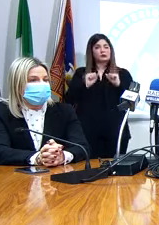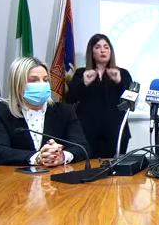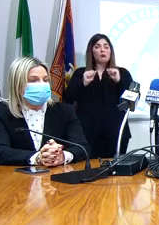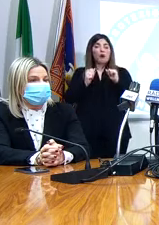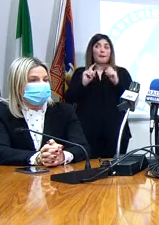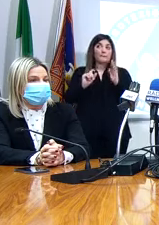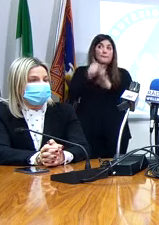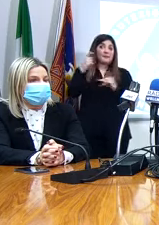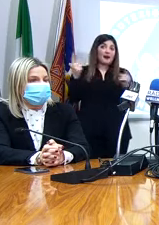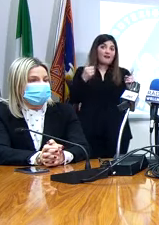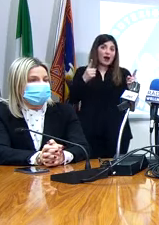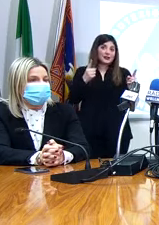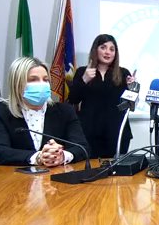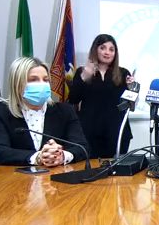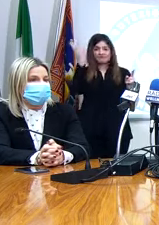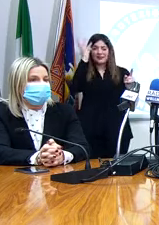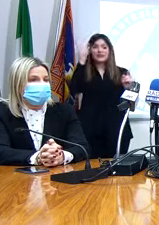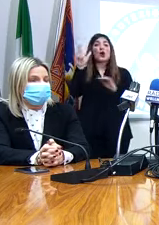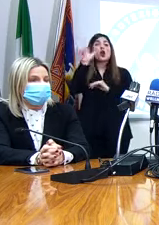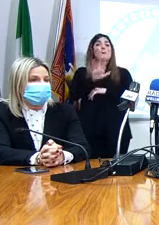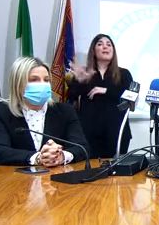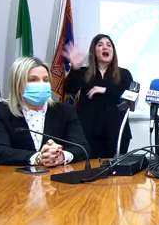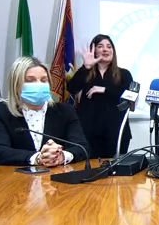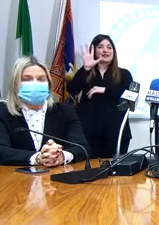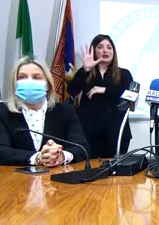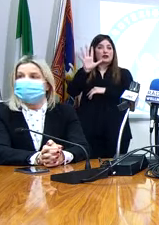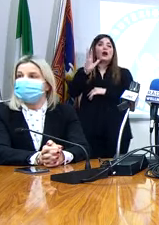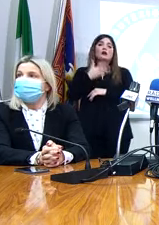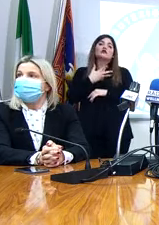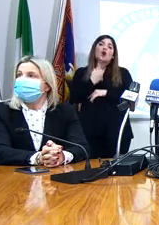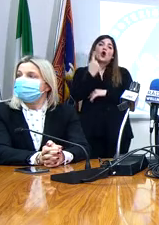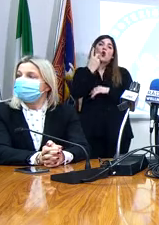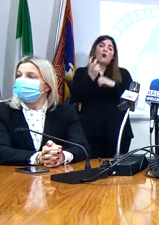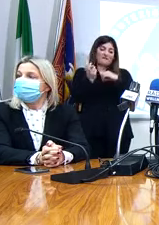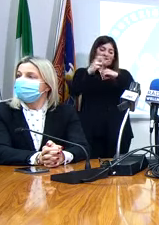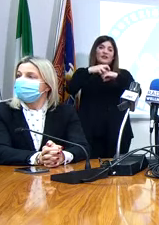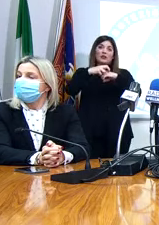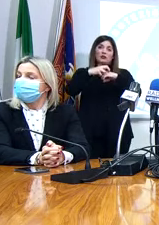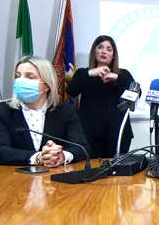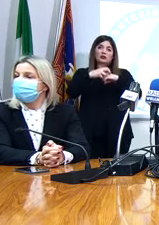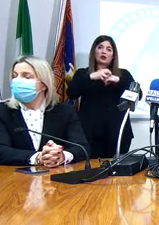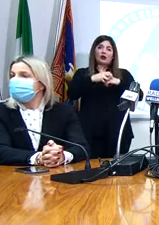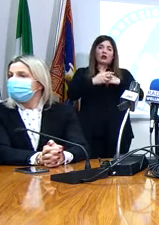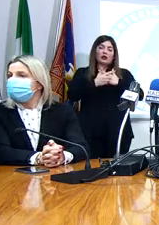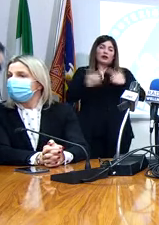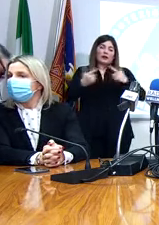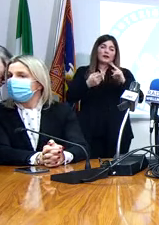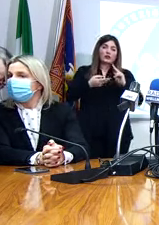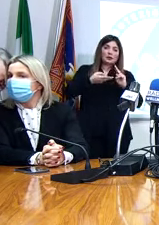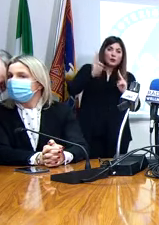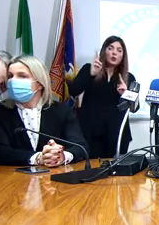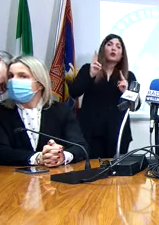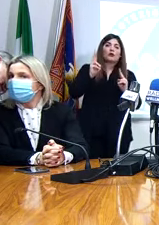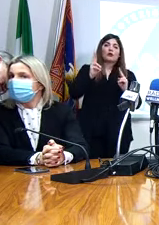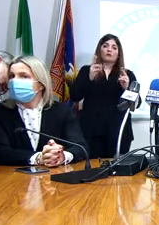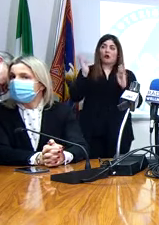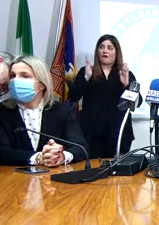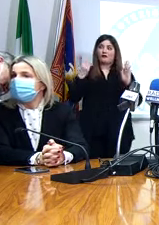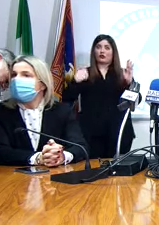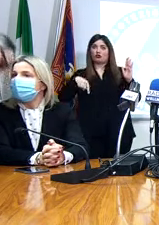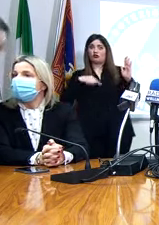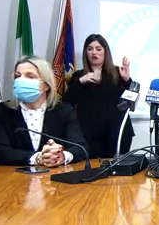la Lombardia ha avuto un virus che ha pestato molto di più rispetto alle nostre zone. Quindi vuol dire che qualcosa